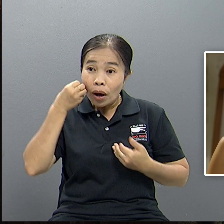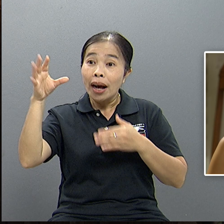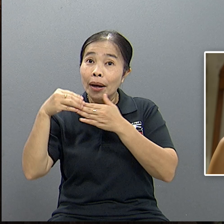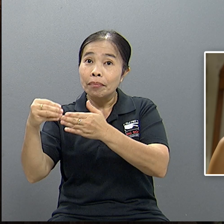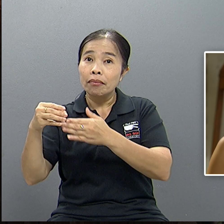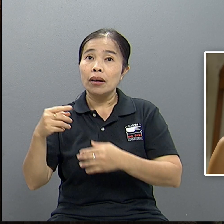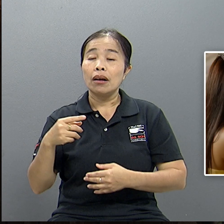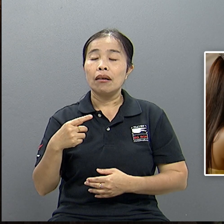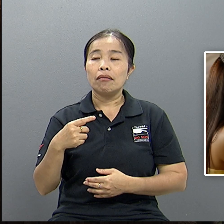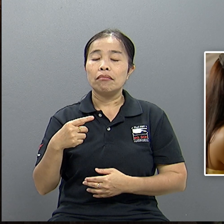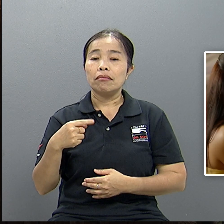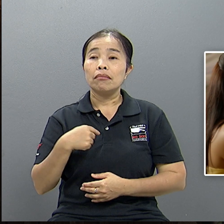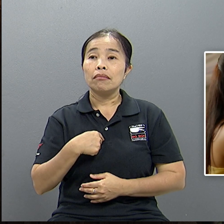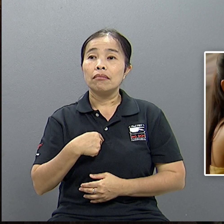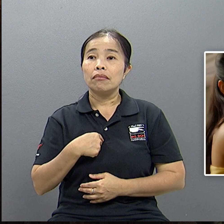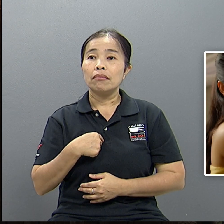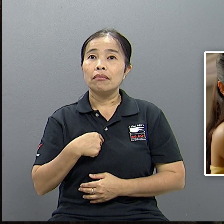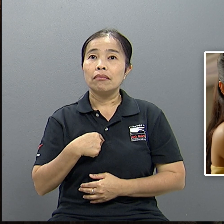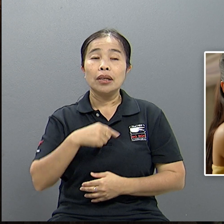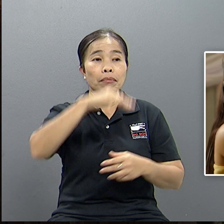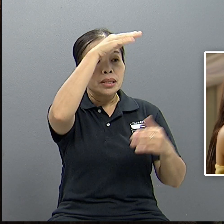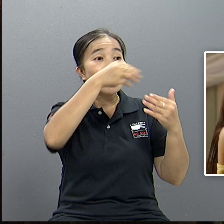แล้วฉันล่ะจ๊ะ